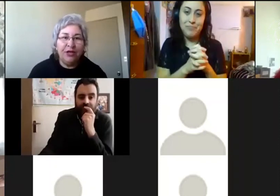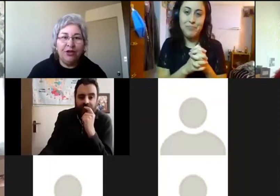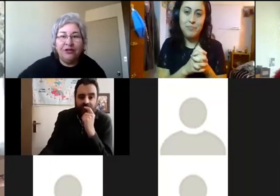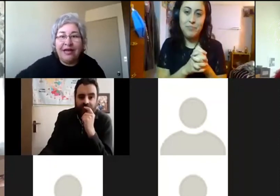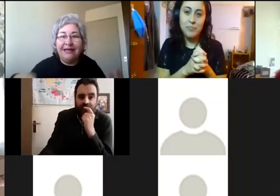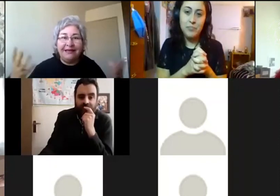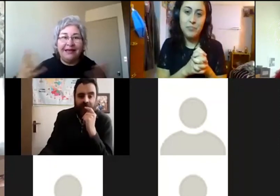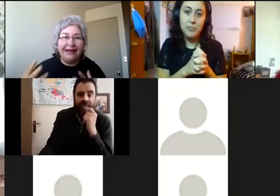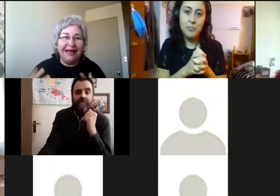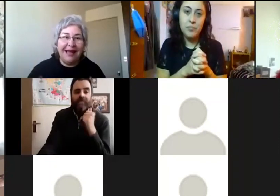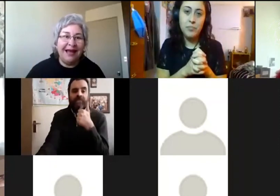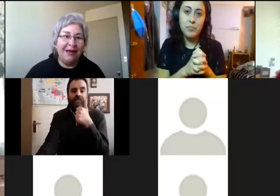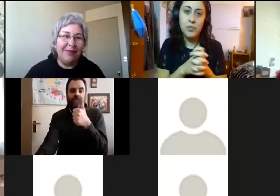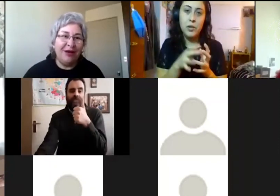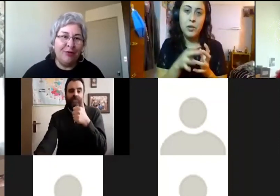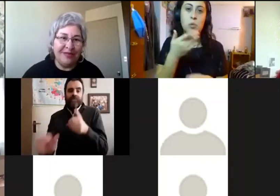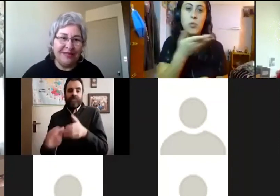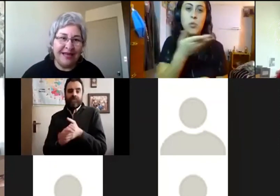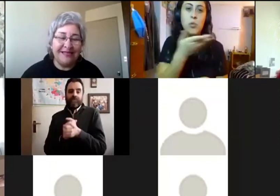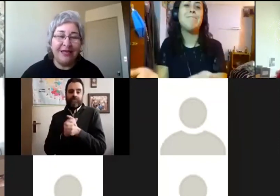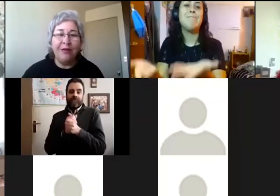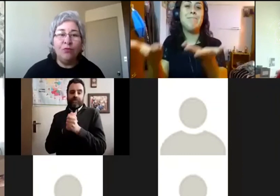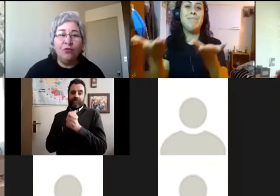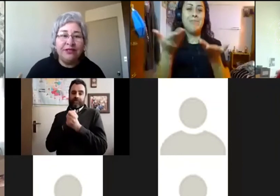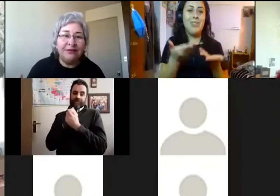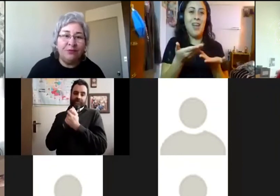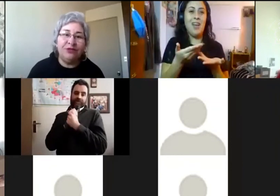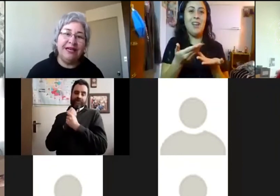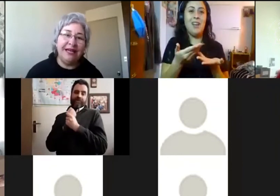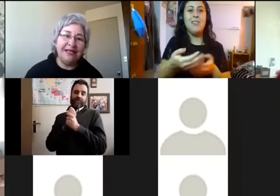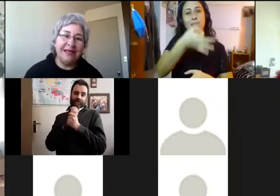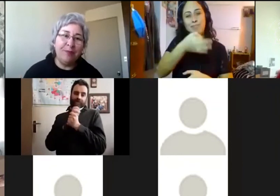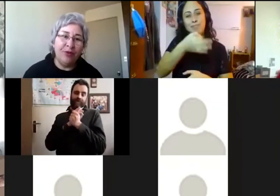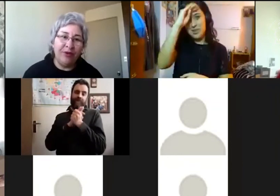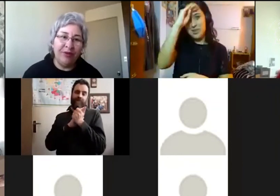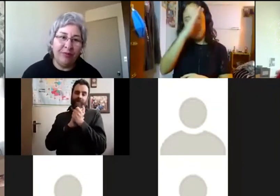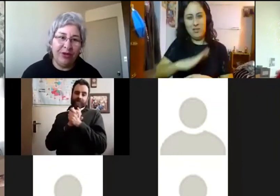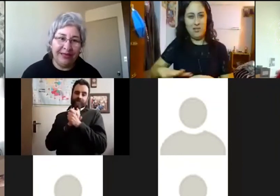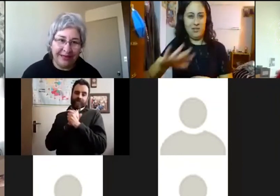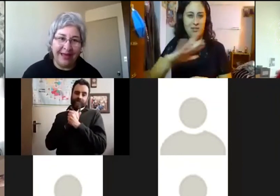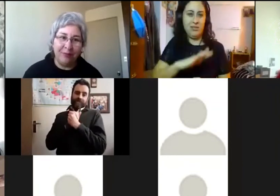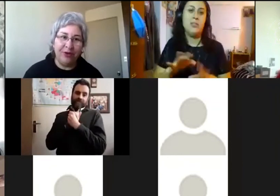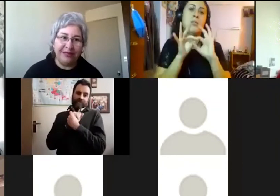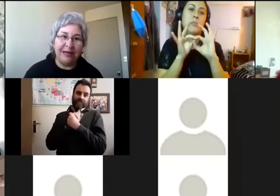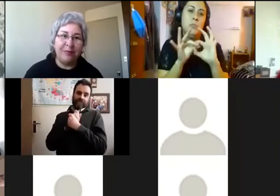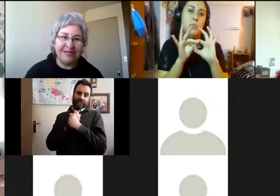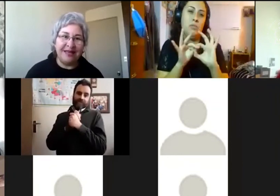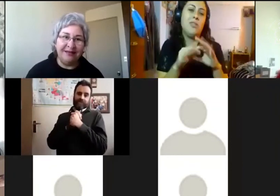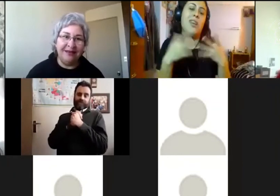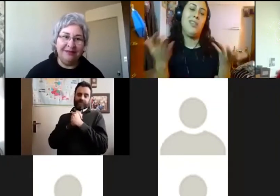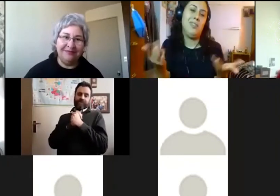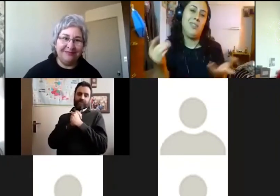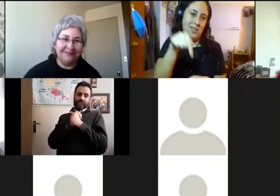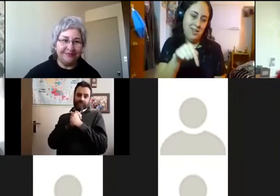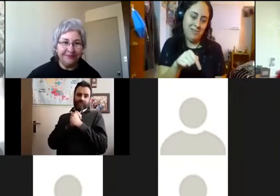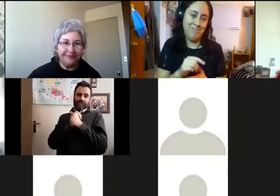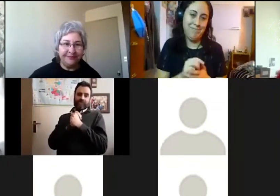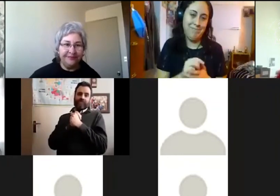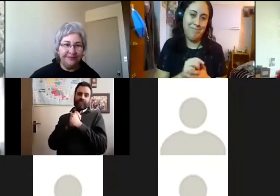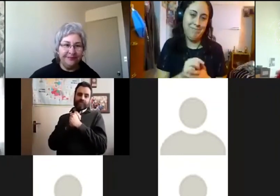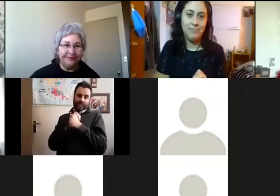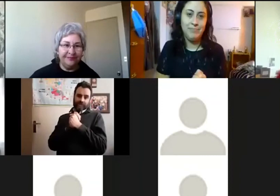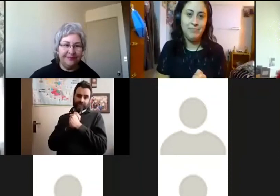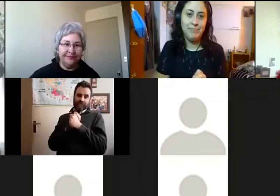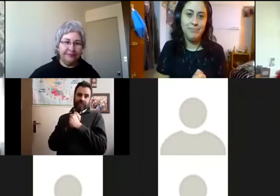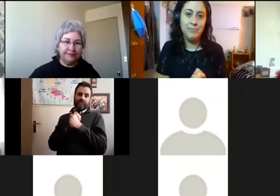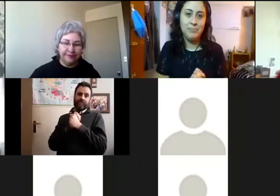Y porque nos traen esta realidad acá para conversar. Así que muchas, muchas gracias por estar presentes.